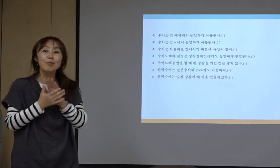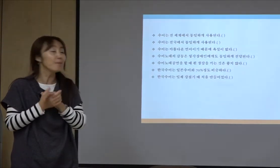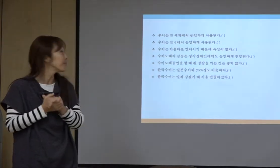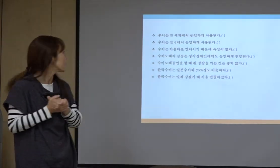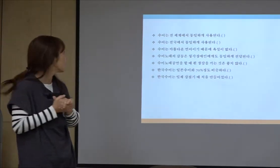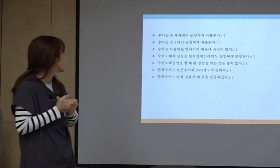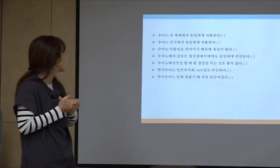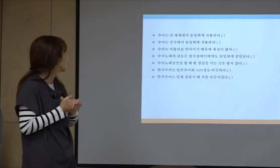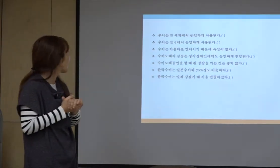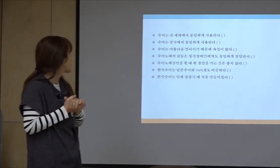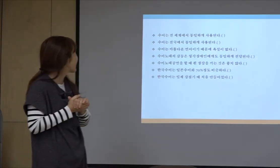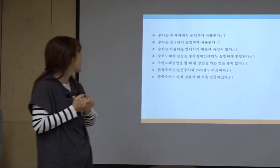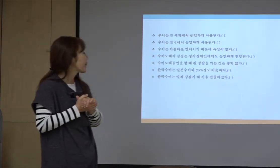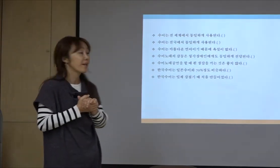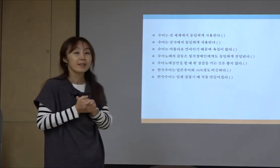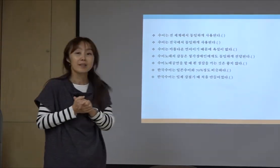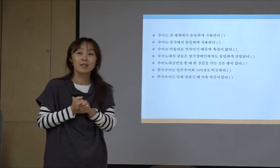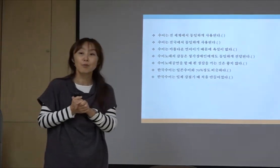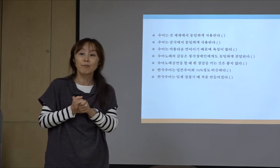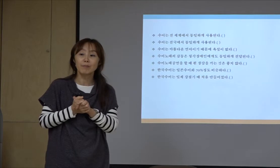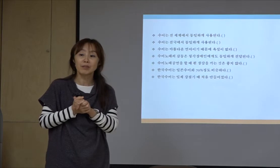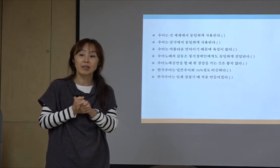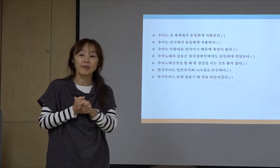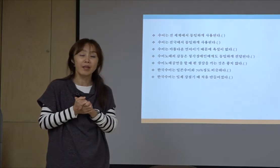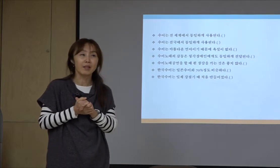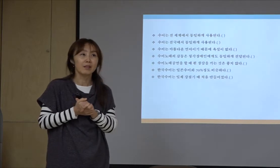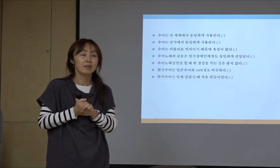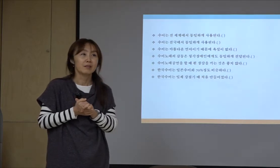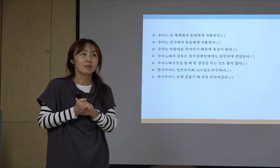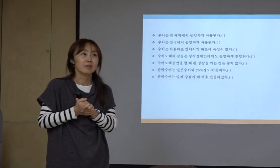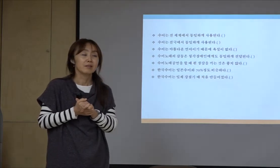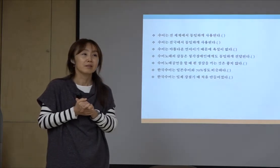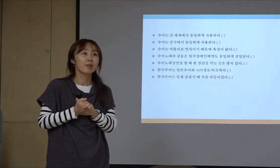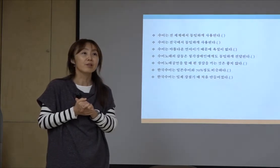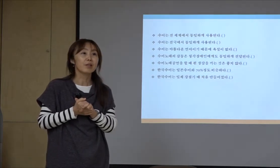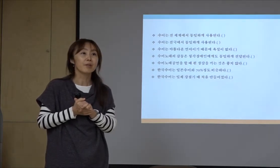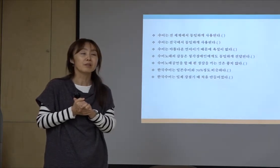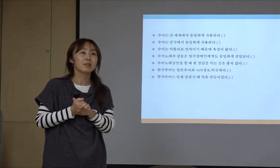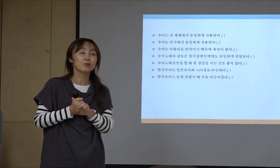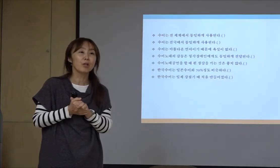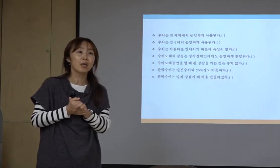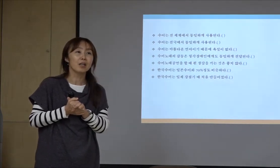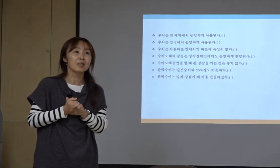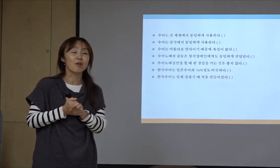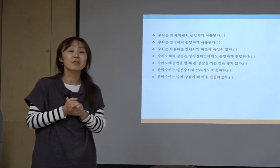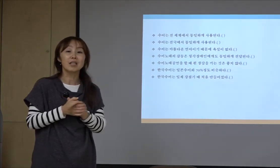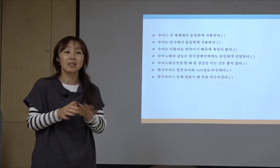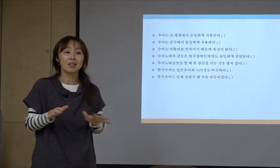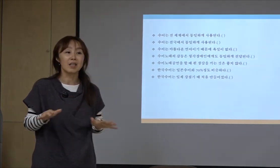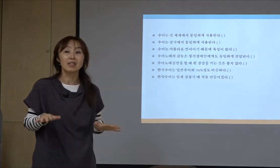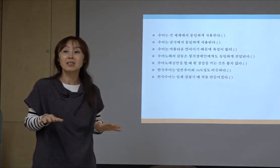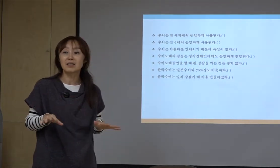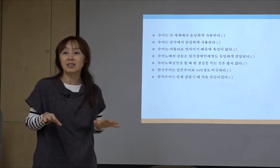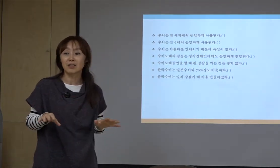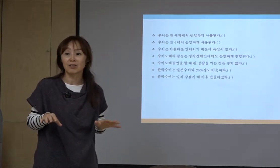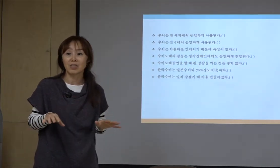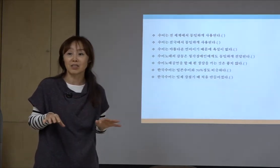일본만 비슷해요. 일본만 비슷한데 왜 그러냐면 그 수화가 정착된 게 일제시대 때 정착이